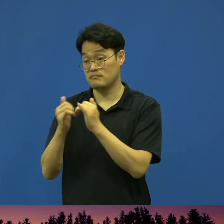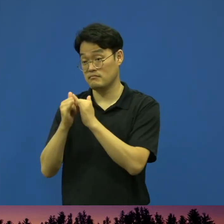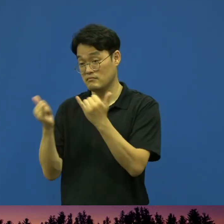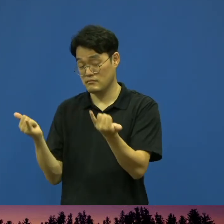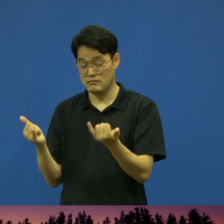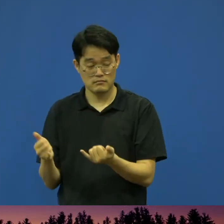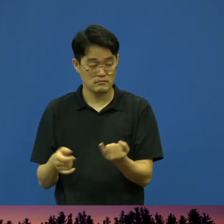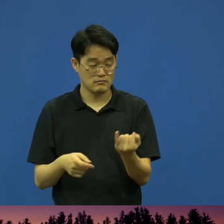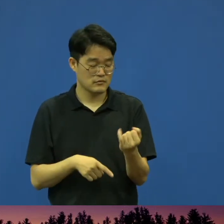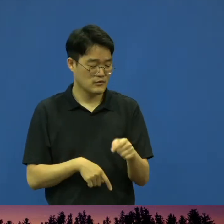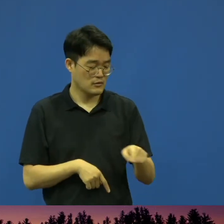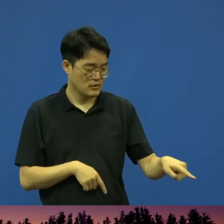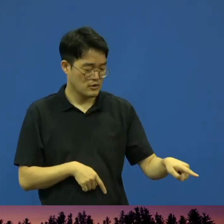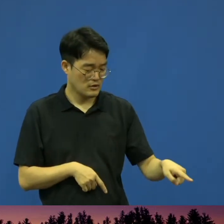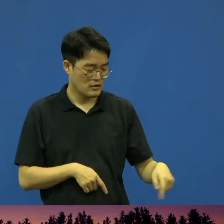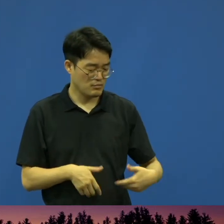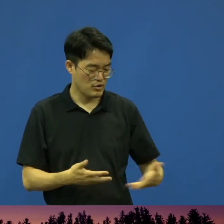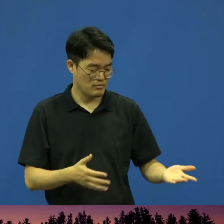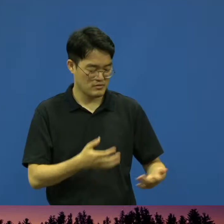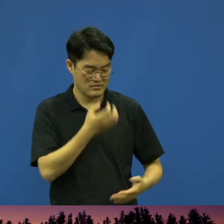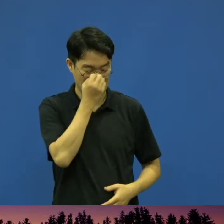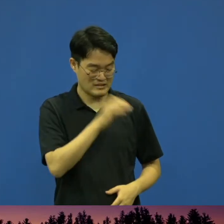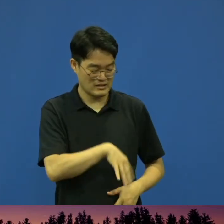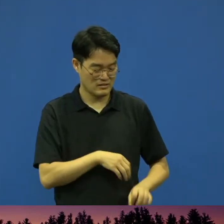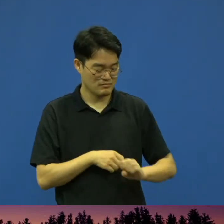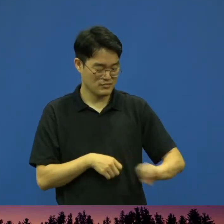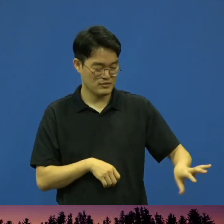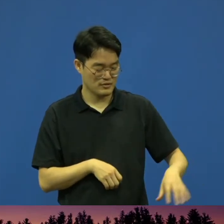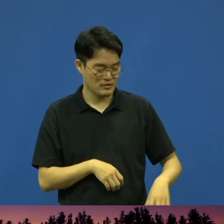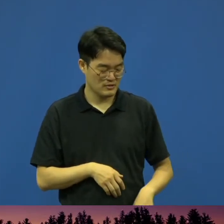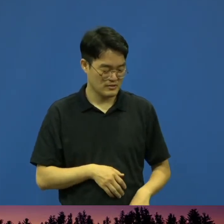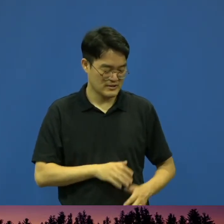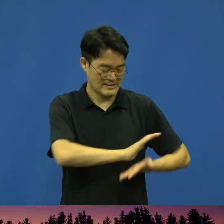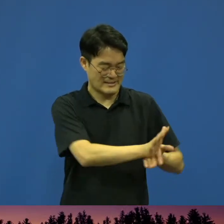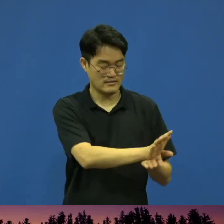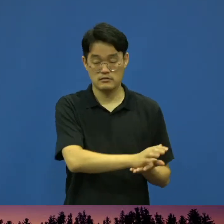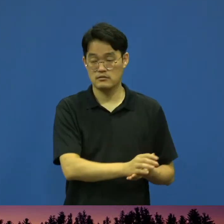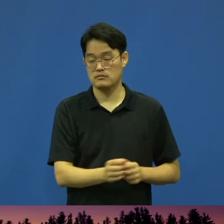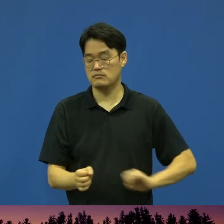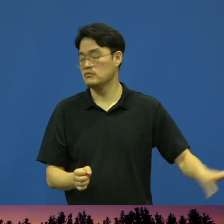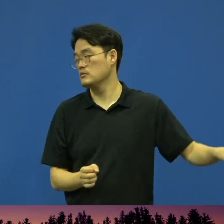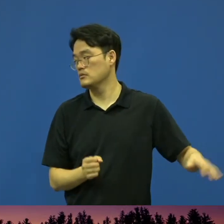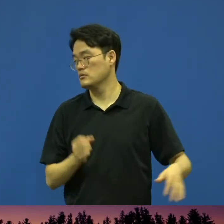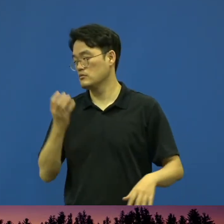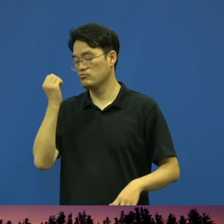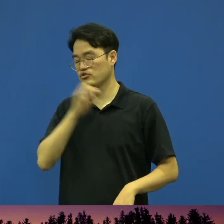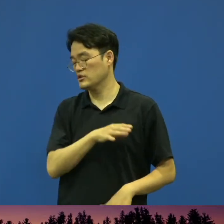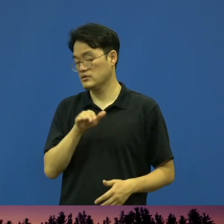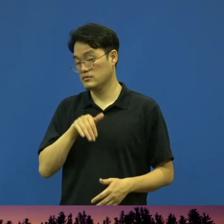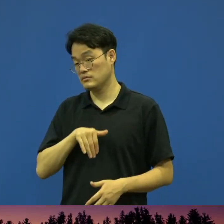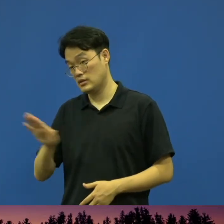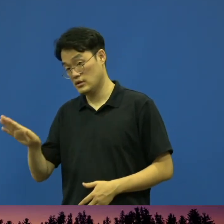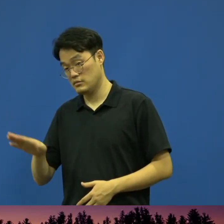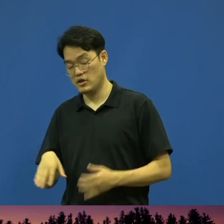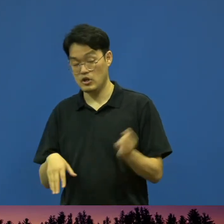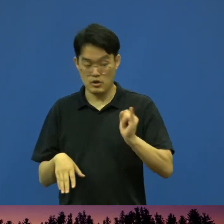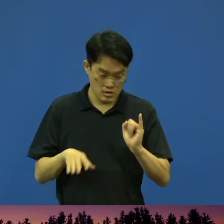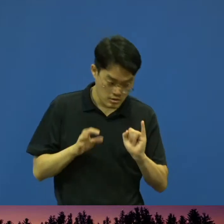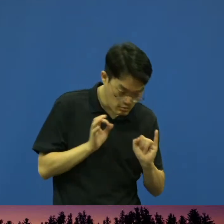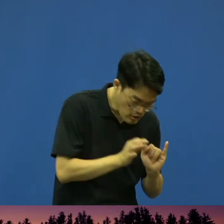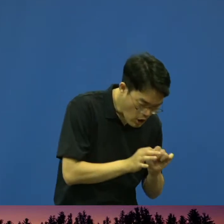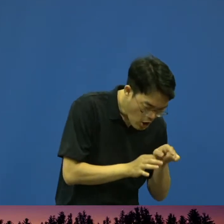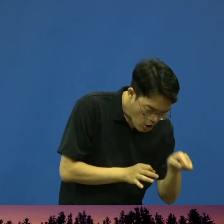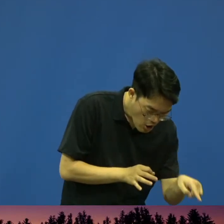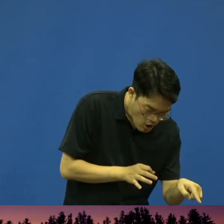필요 없는 담배꽁초를 밟고 던져버리고 무시하고 지나가지만 이 여인은 쓰레기가 아니라 작품의